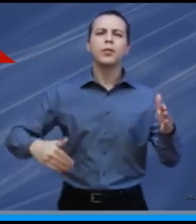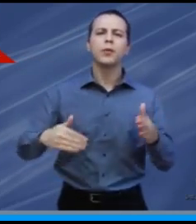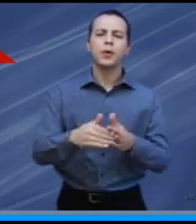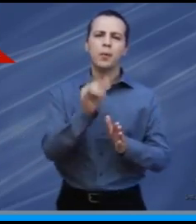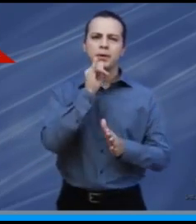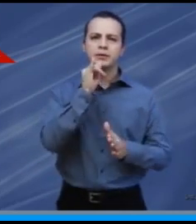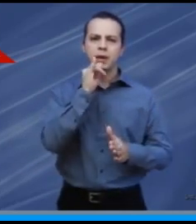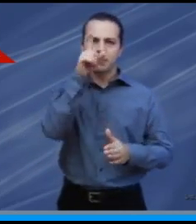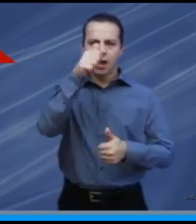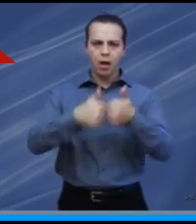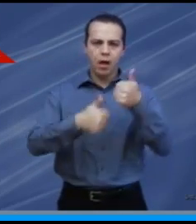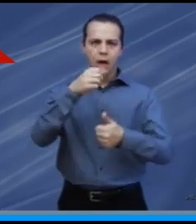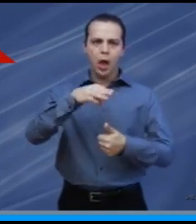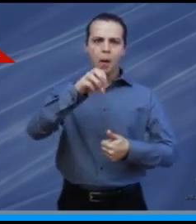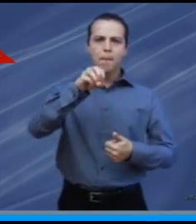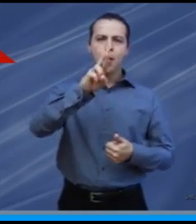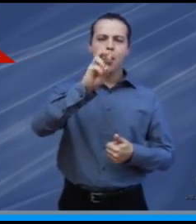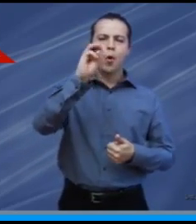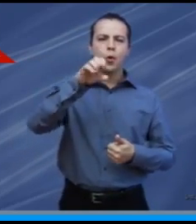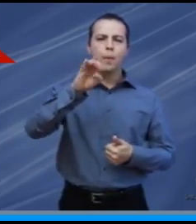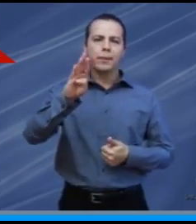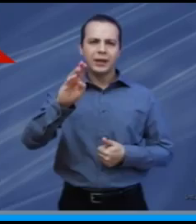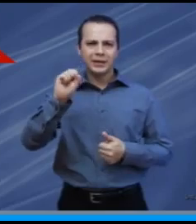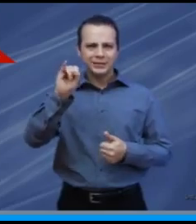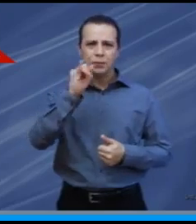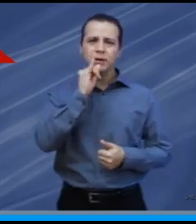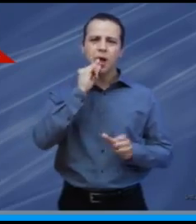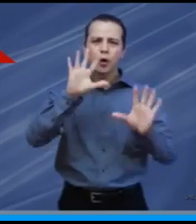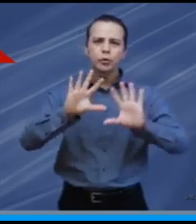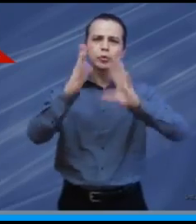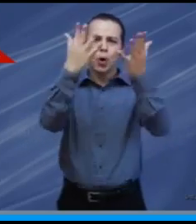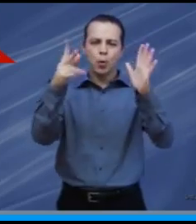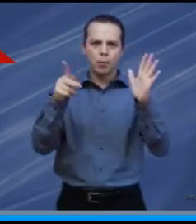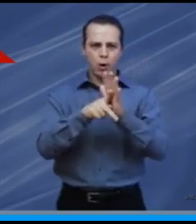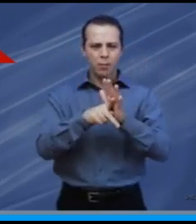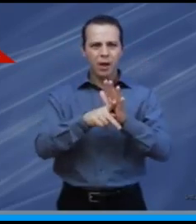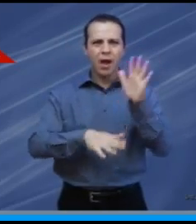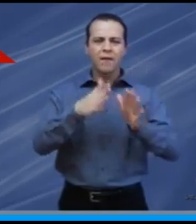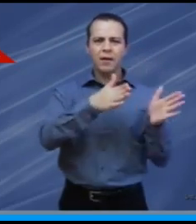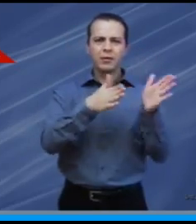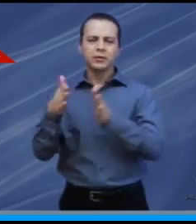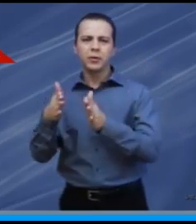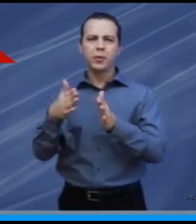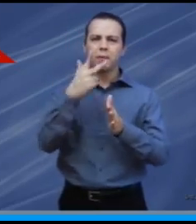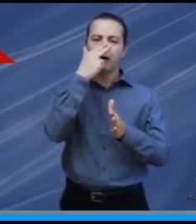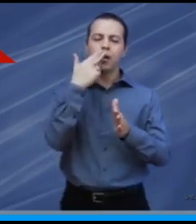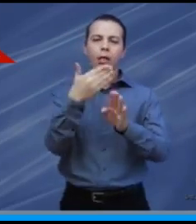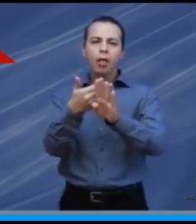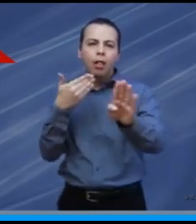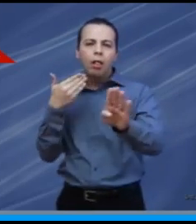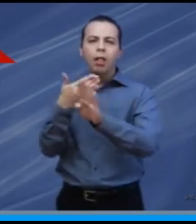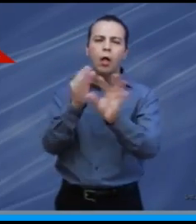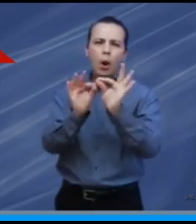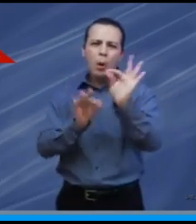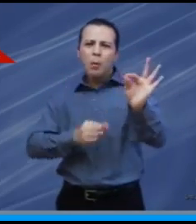por exemplo, no Morumbi, a reclamação de quem vai em show no Morumbi e fica no espaço reservado é que fica do outro lado do planeta, entendeu? Que você não,